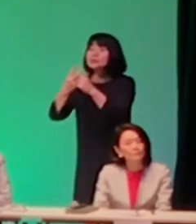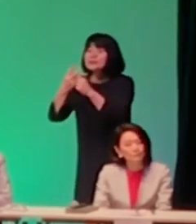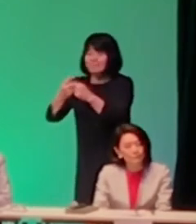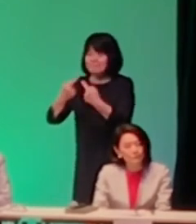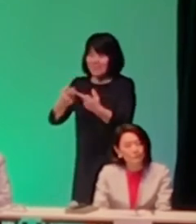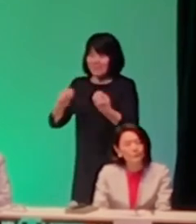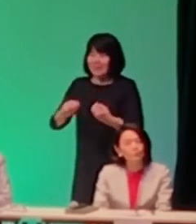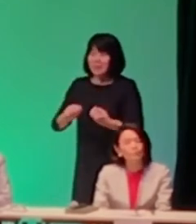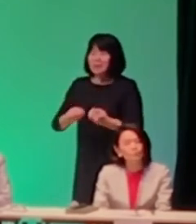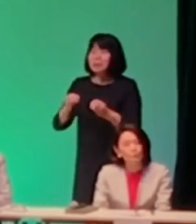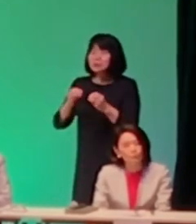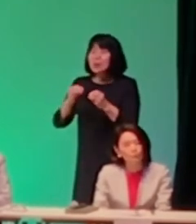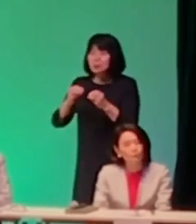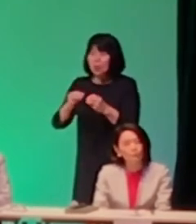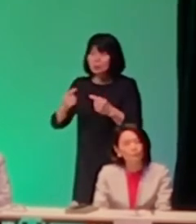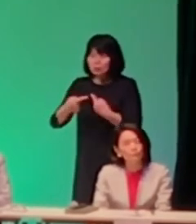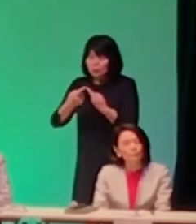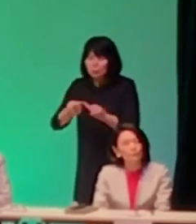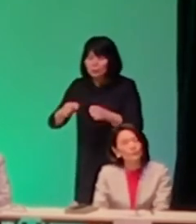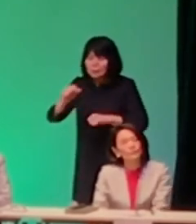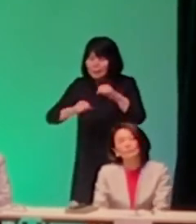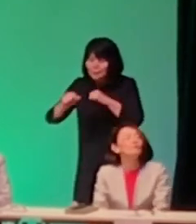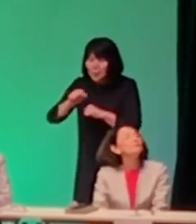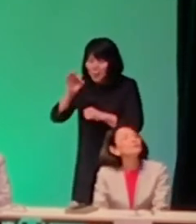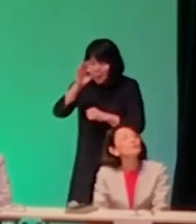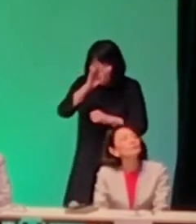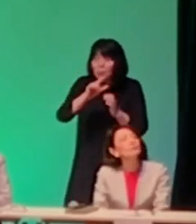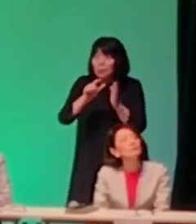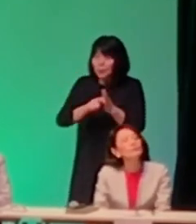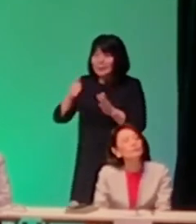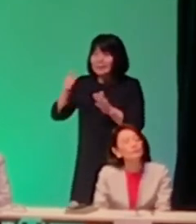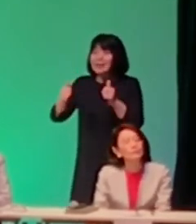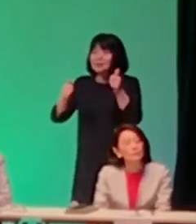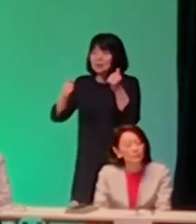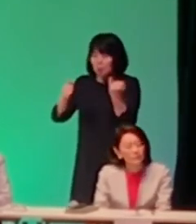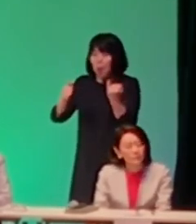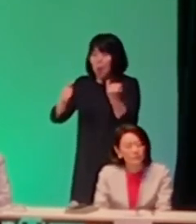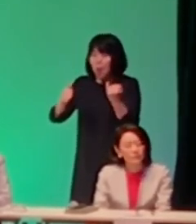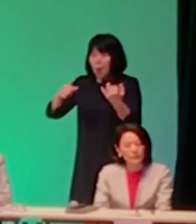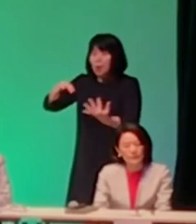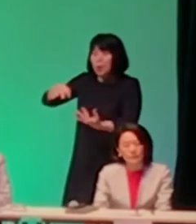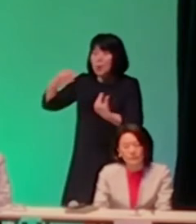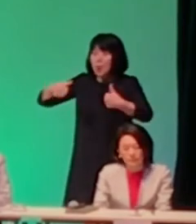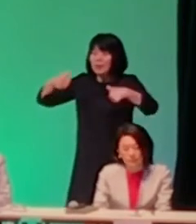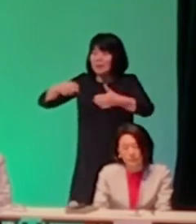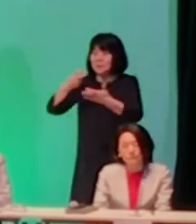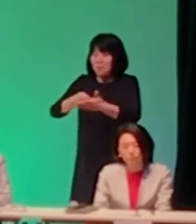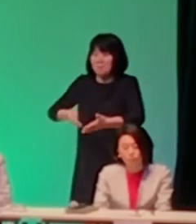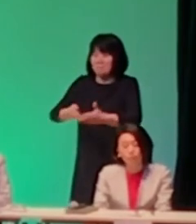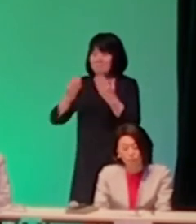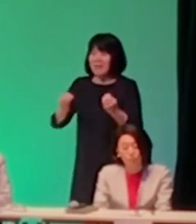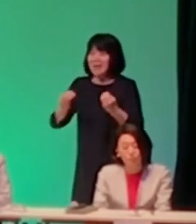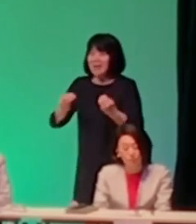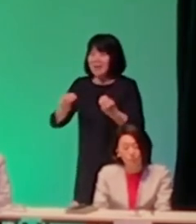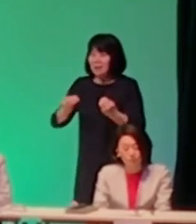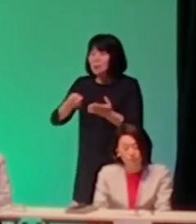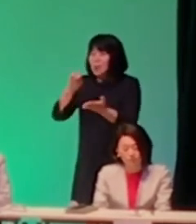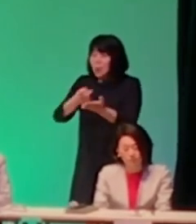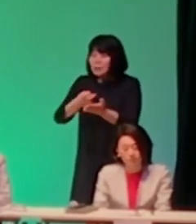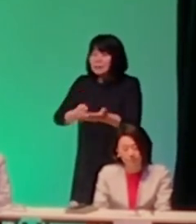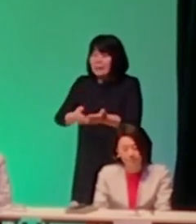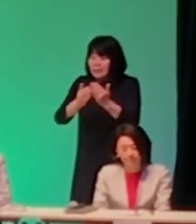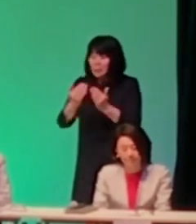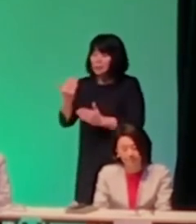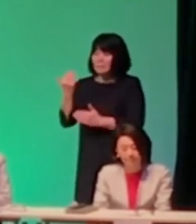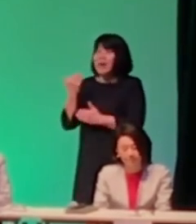ります。ちょうど就職活動をしている時に男女雇用機会均等法ができました。でこの法律ができる